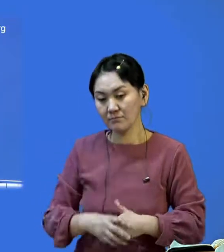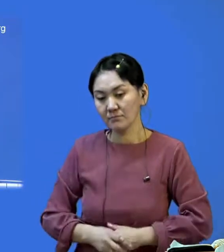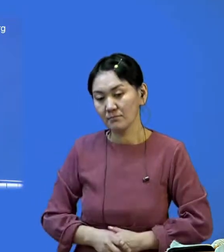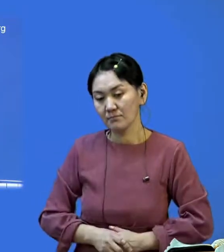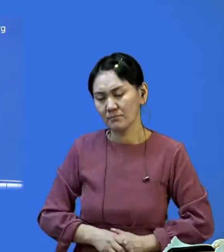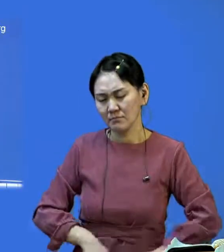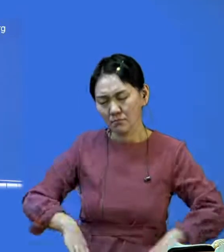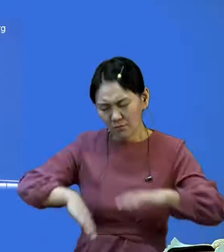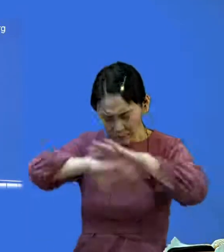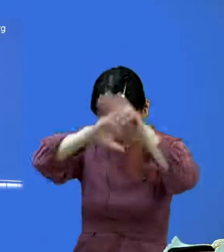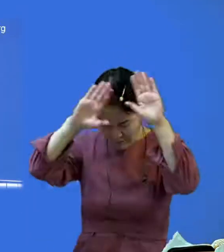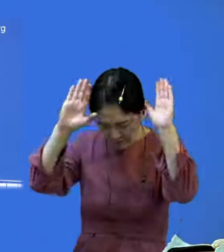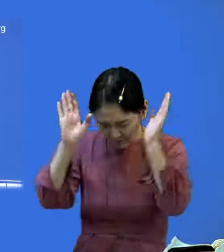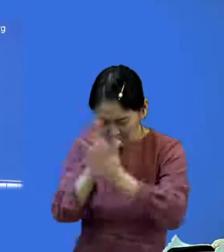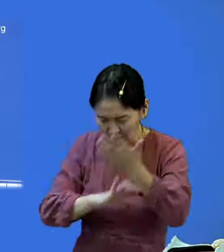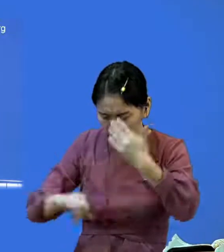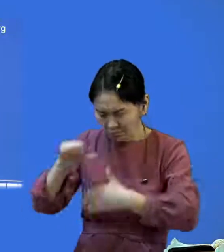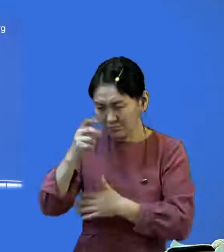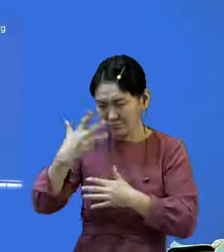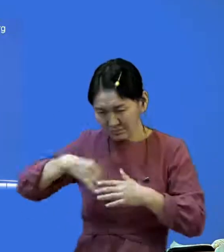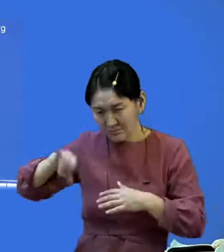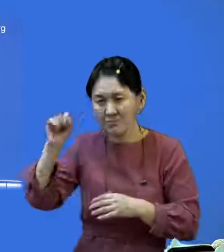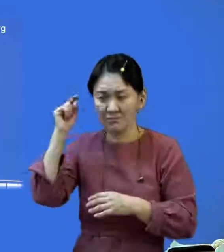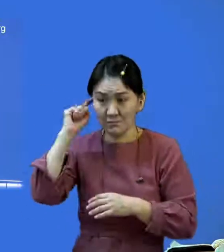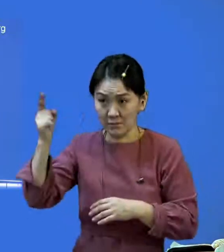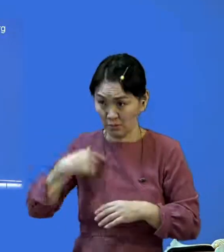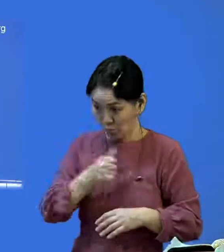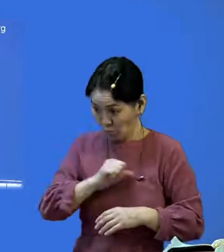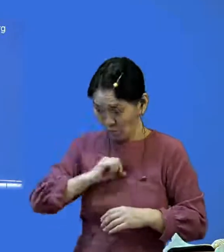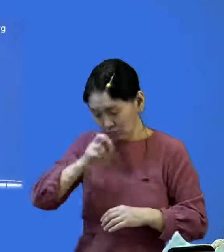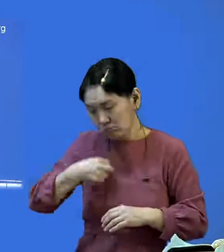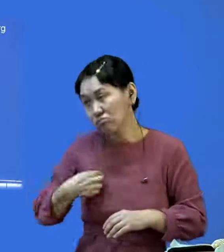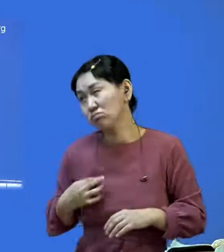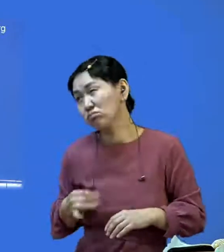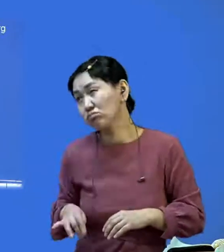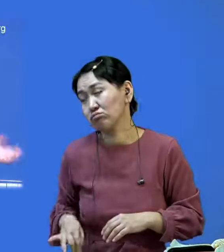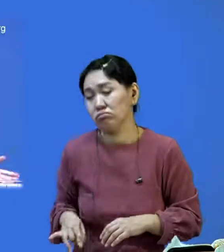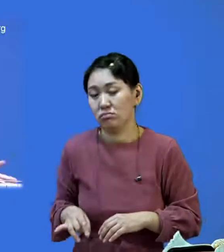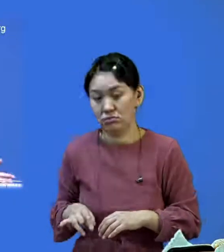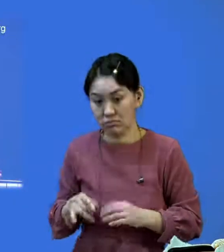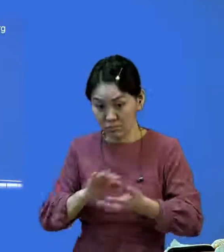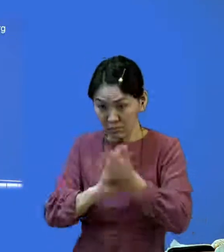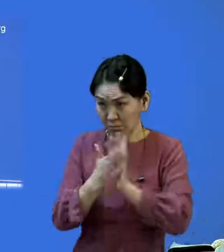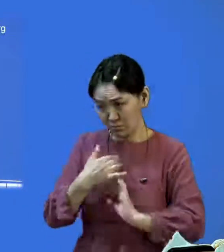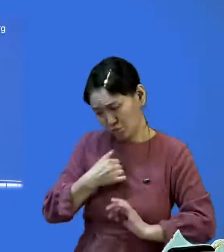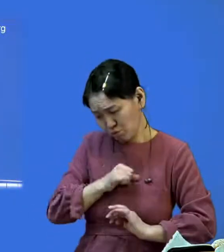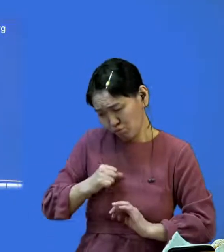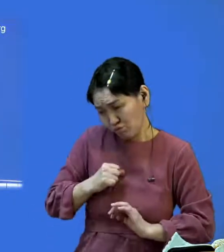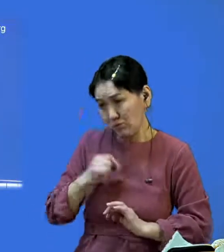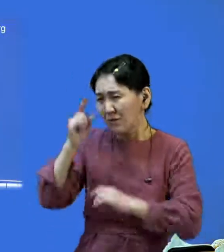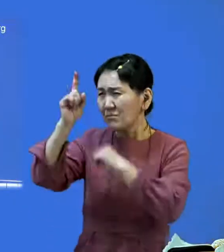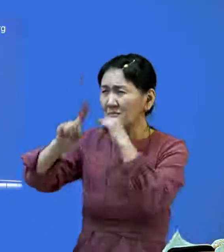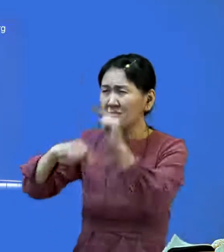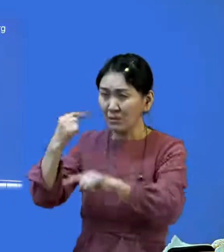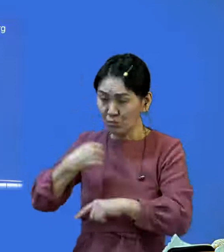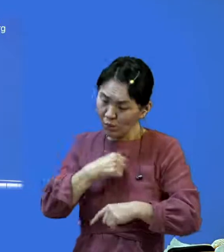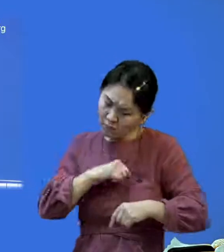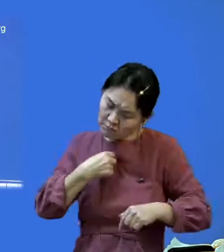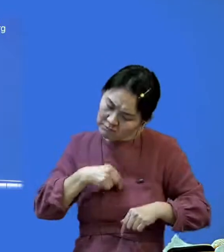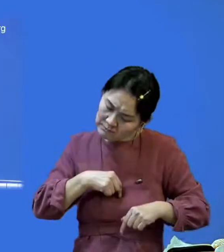Миний бүх зүйлийг сайн мэдэх эзэн. Би бол өөрийнхөө бүх зүйлийг мэдэхгүй. Намаа өөрийгөө мэдхээс илүү бурхан намайг илүү сайн